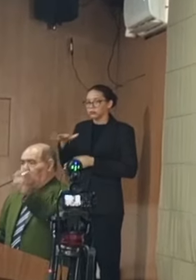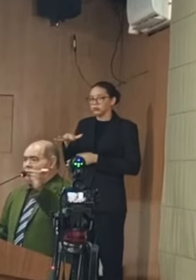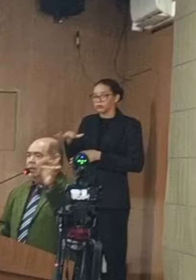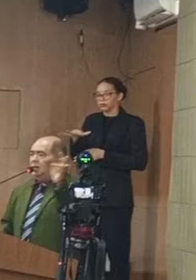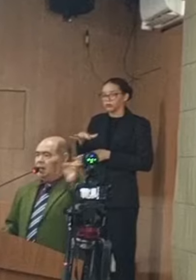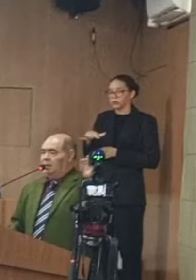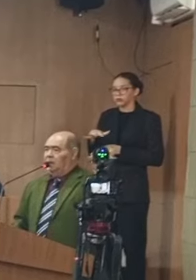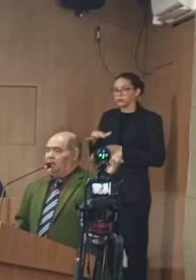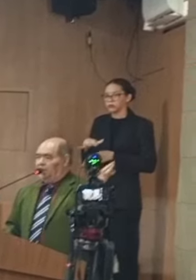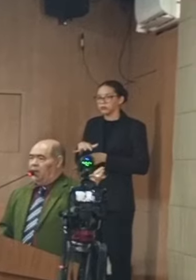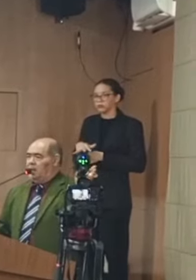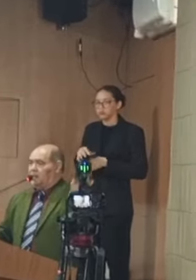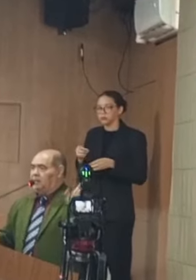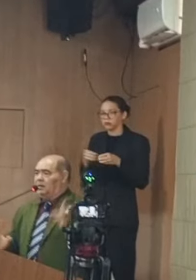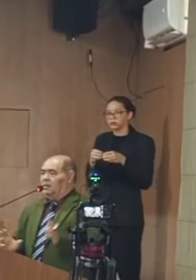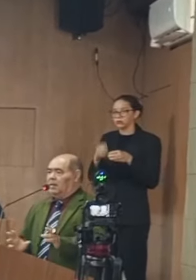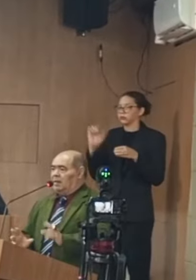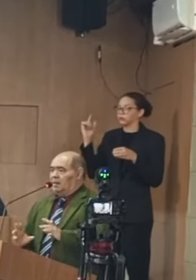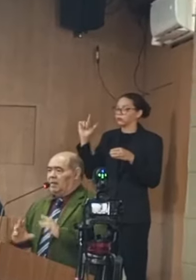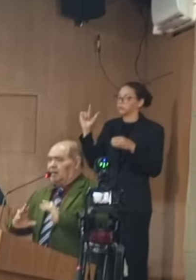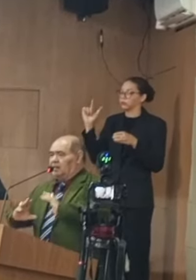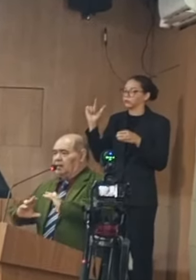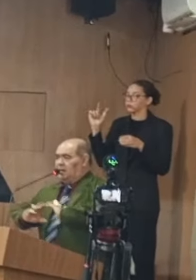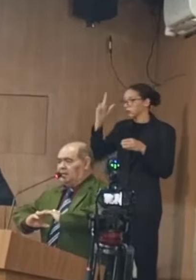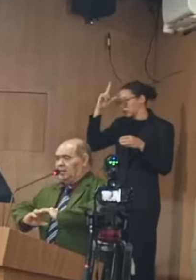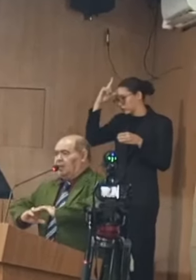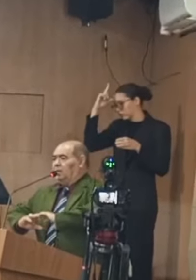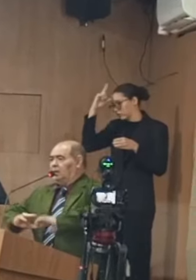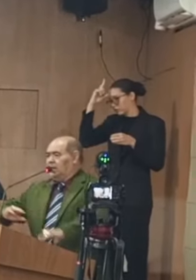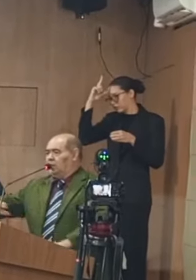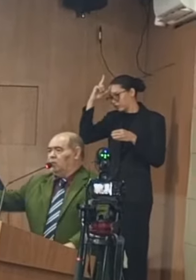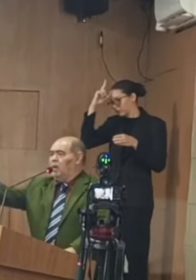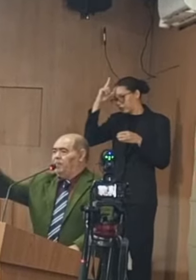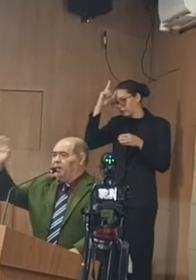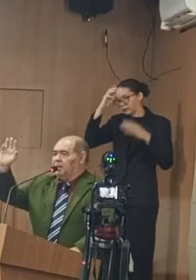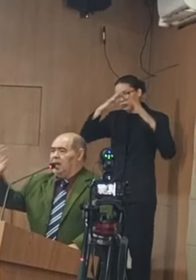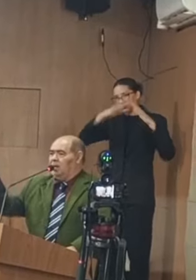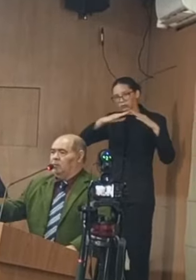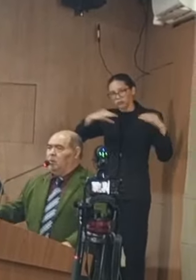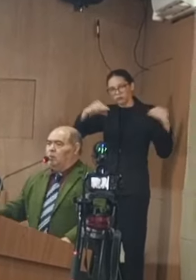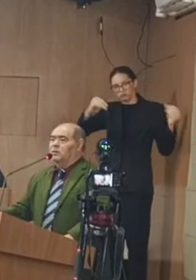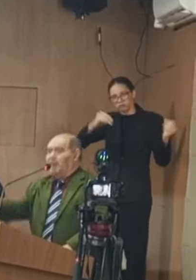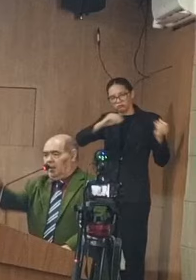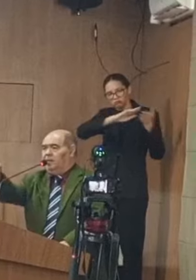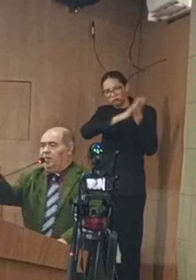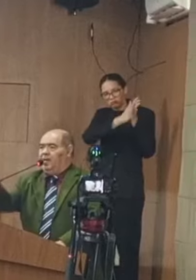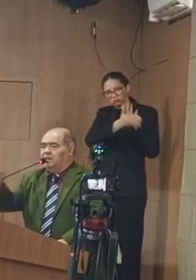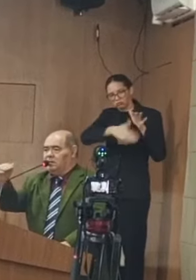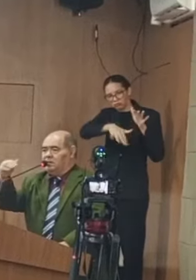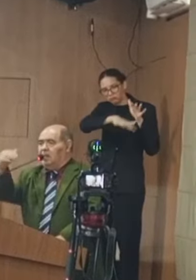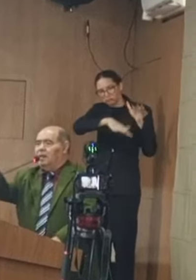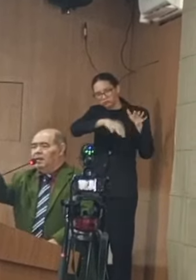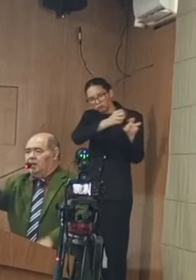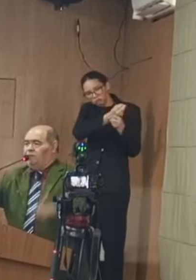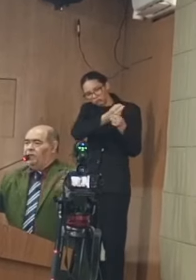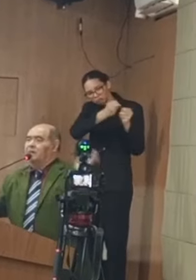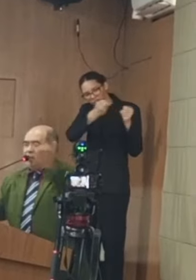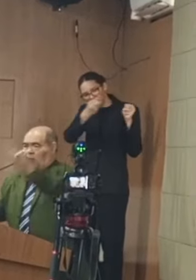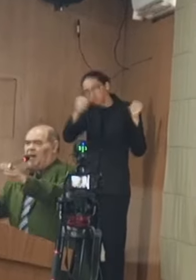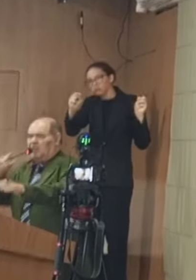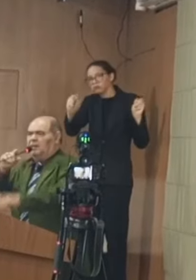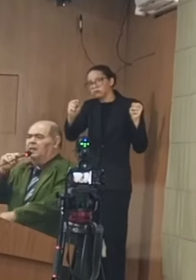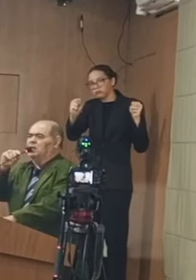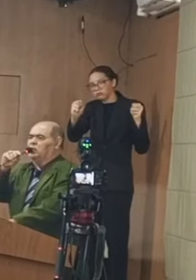lá do, ali da Alemanha, aquela casa, aquele casarão lá está todo repintado, um terreno imenso, né? Tem